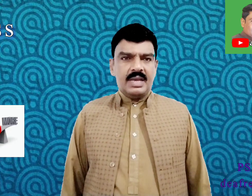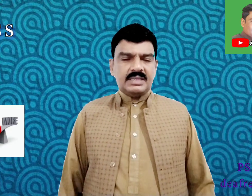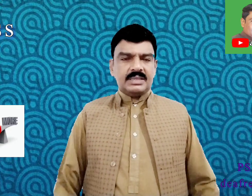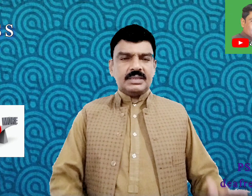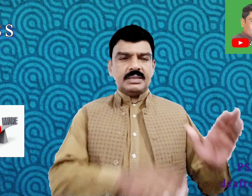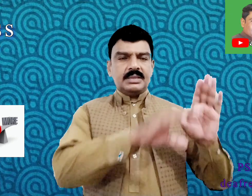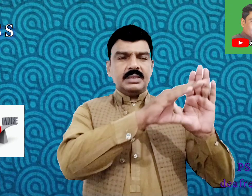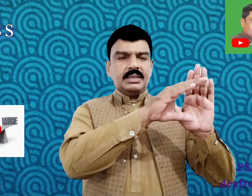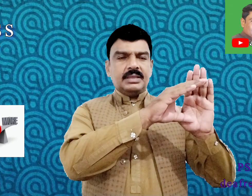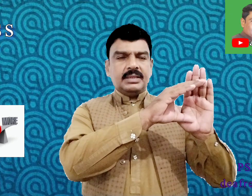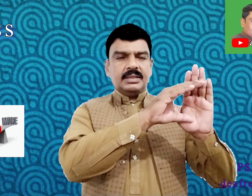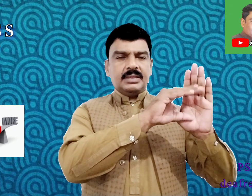लेस,